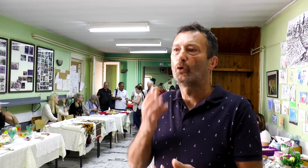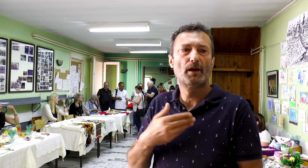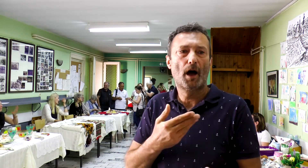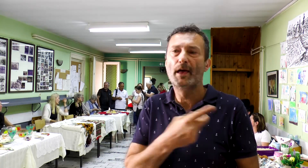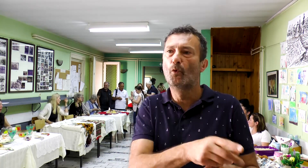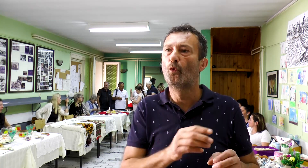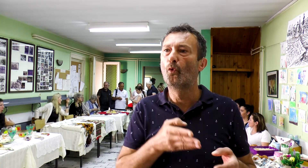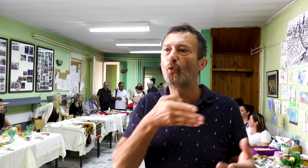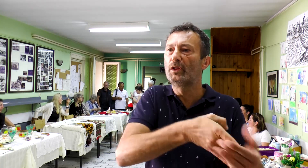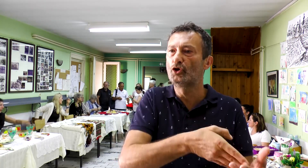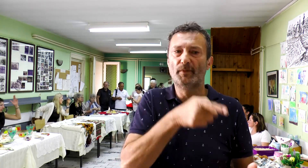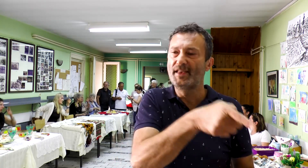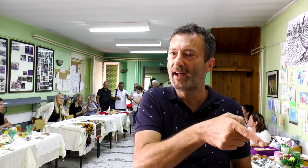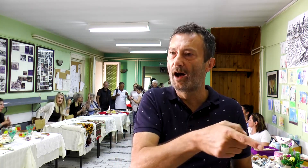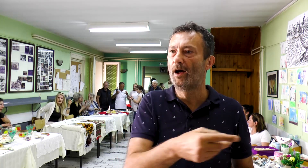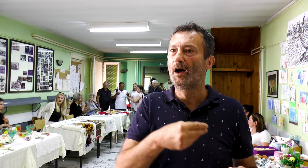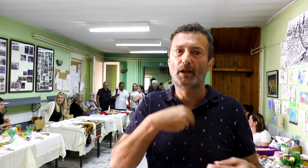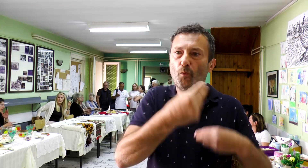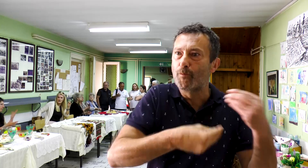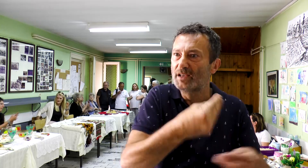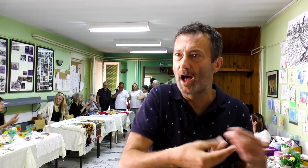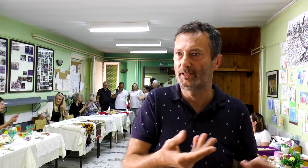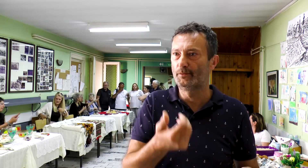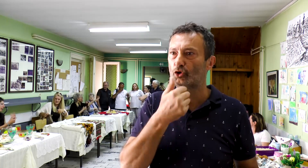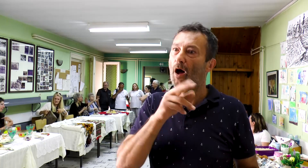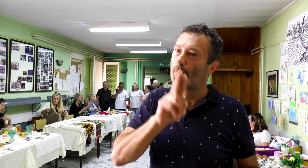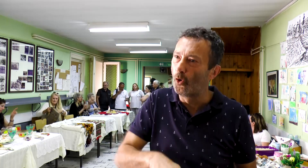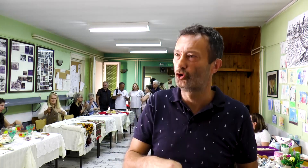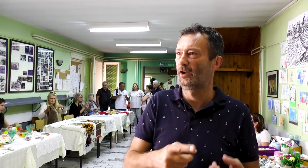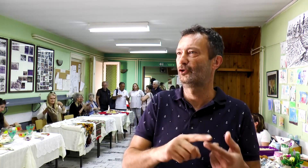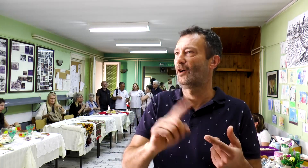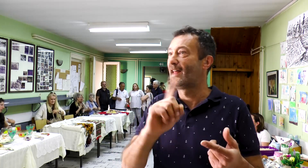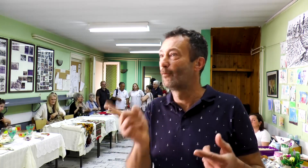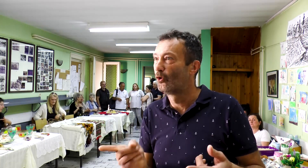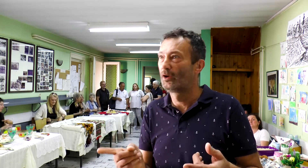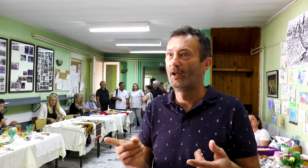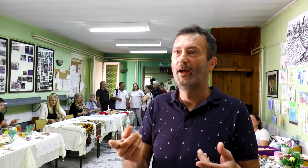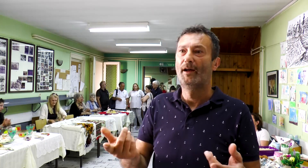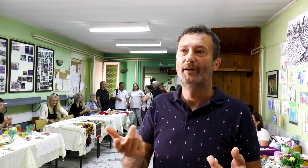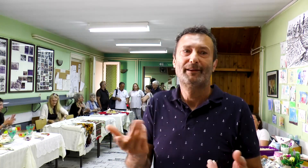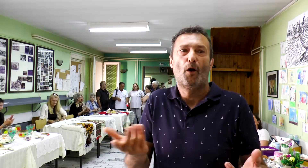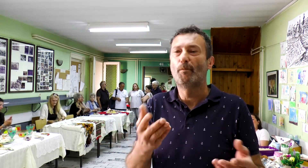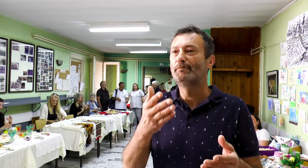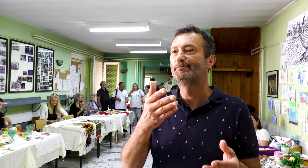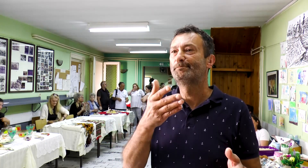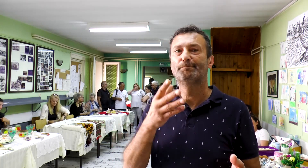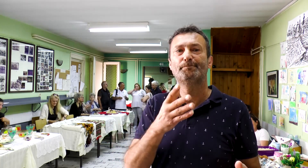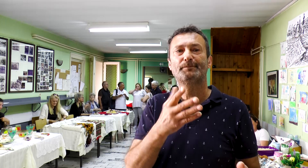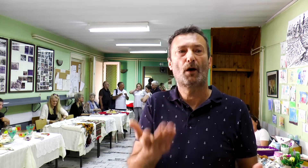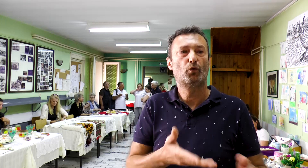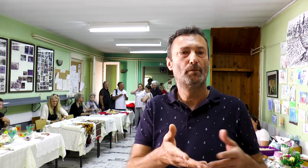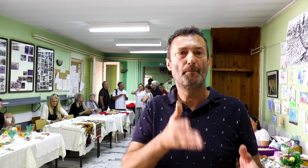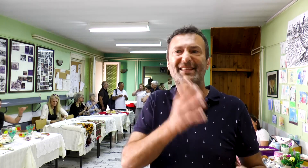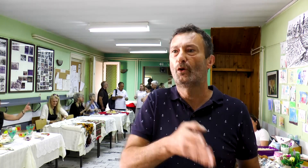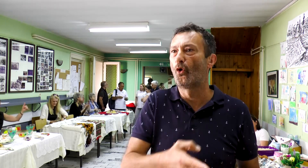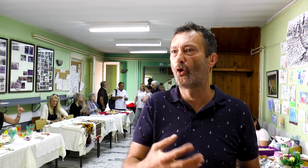se dogovaramo, da nam savetuju, da pomognemo, da nam kažu šta